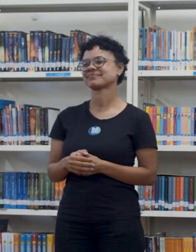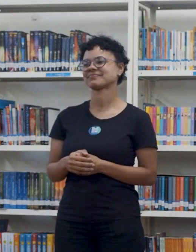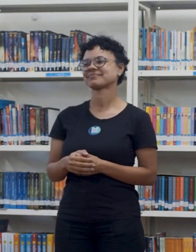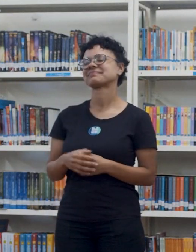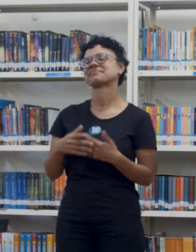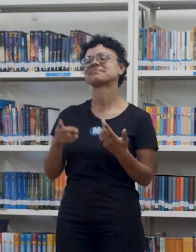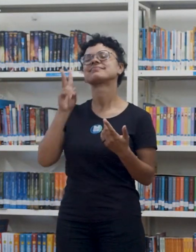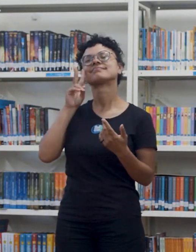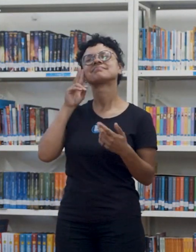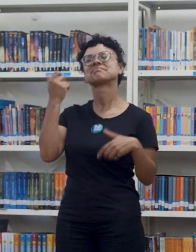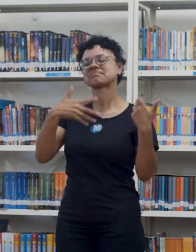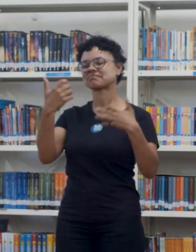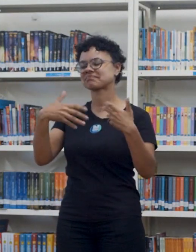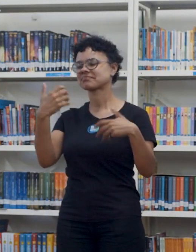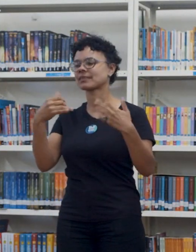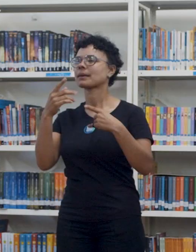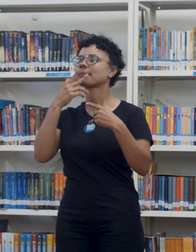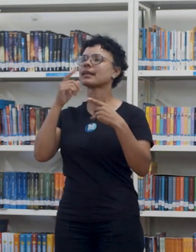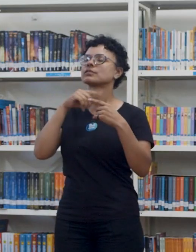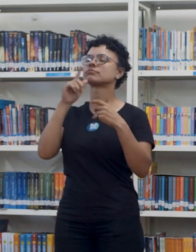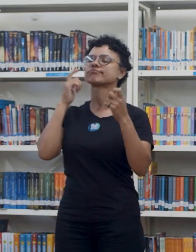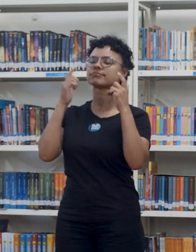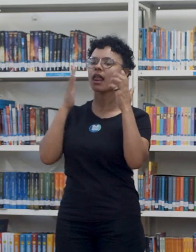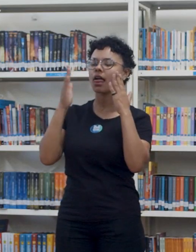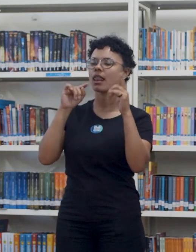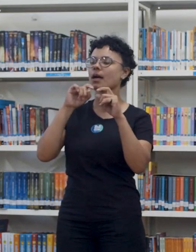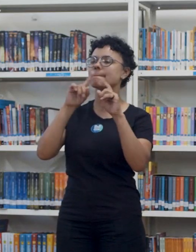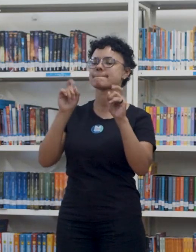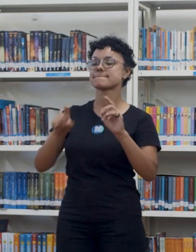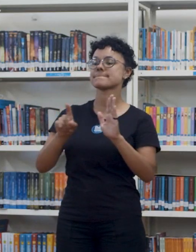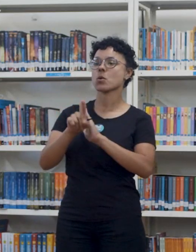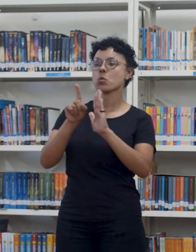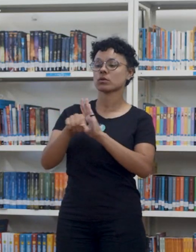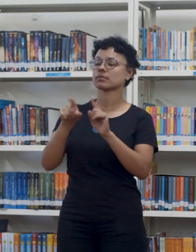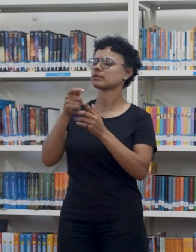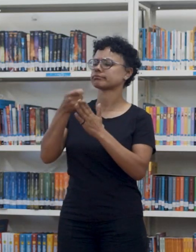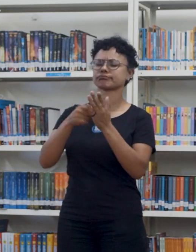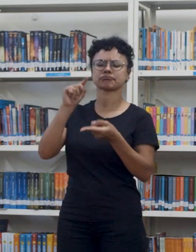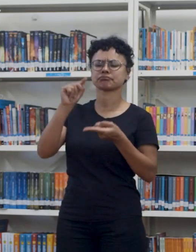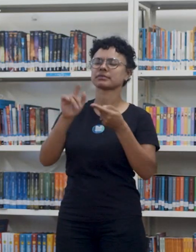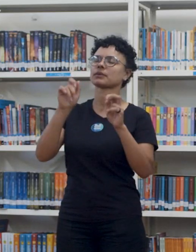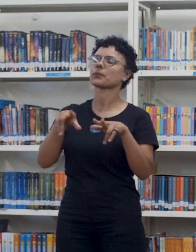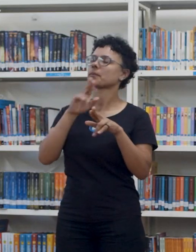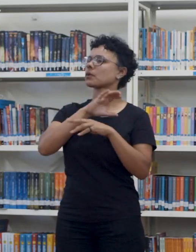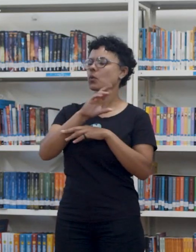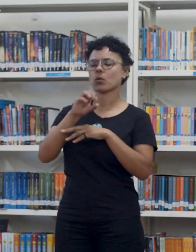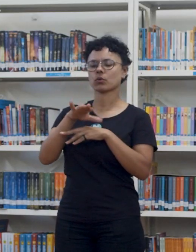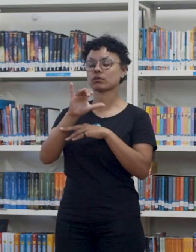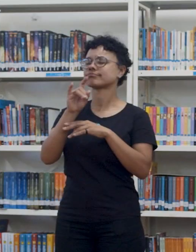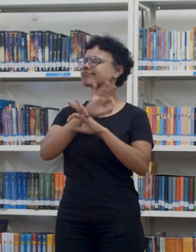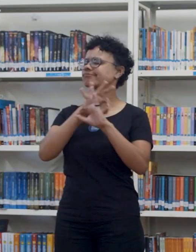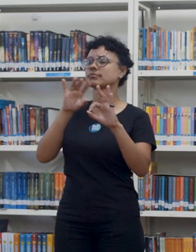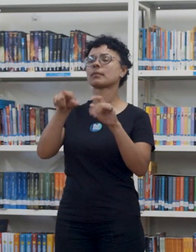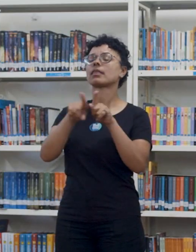Uma narrativa questionadora, um texto curto, num formato também de crônica, mas